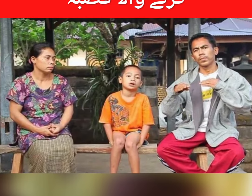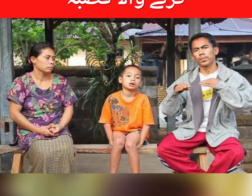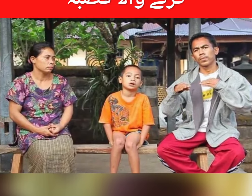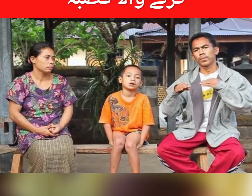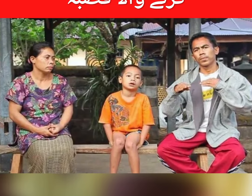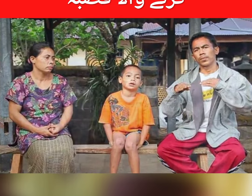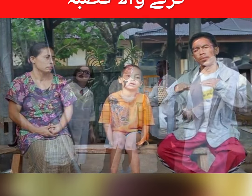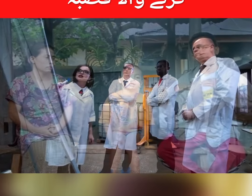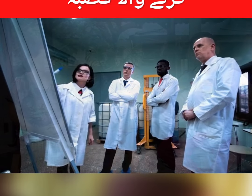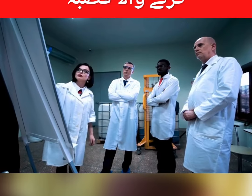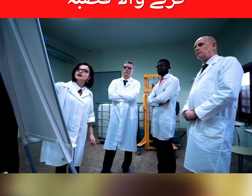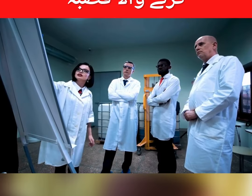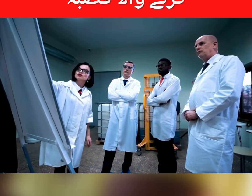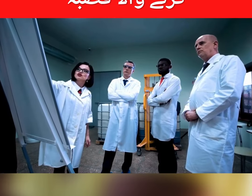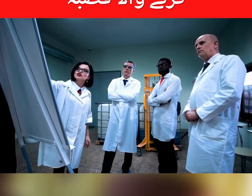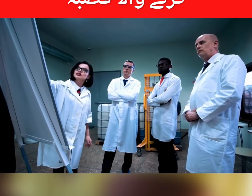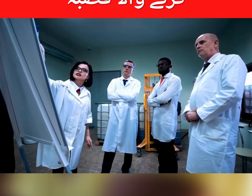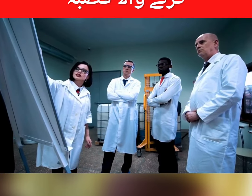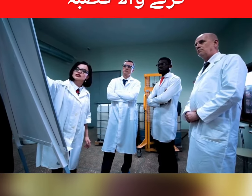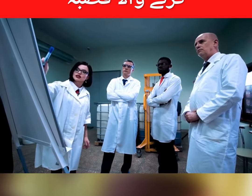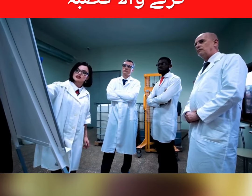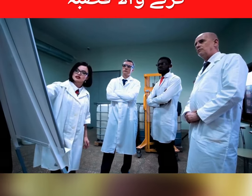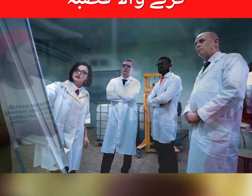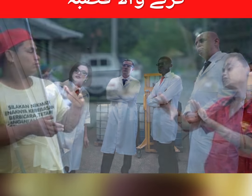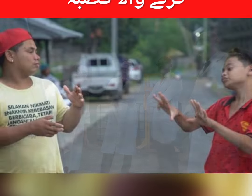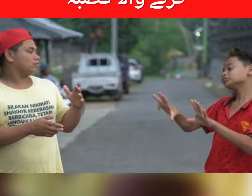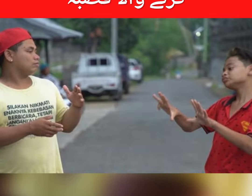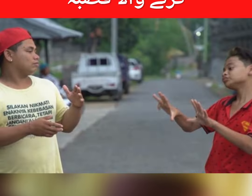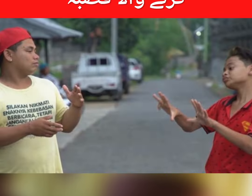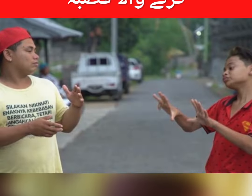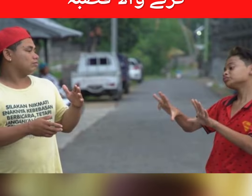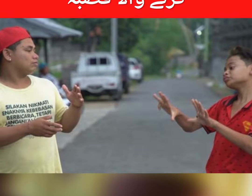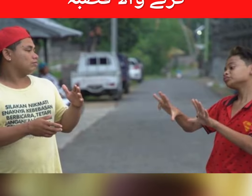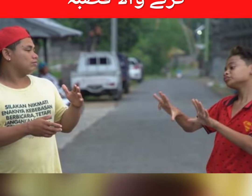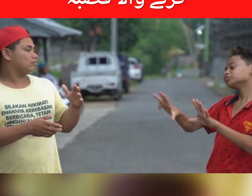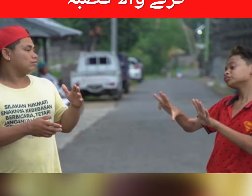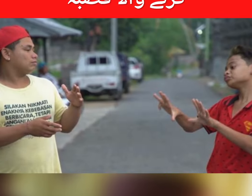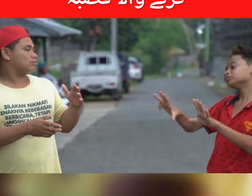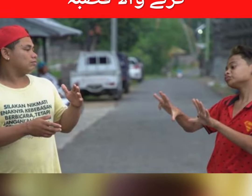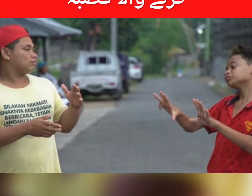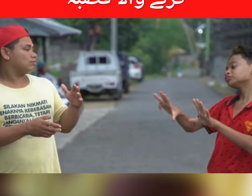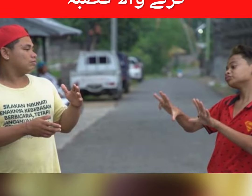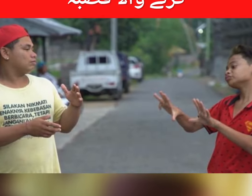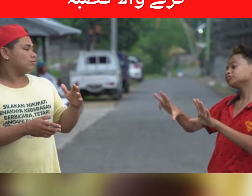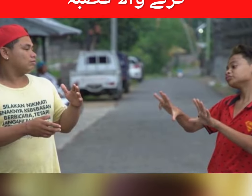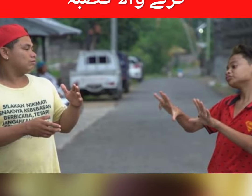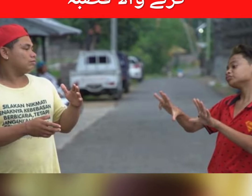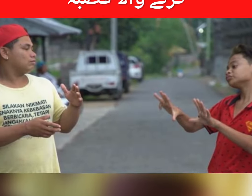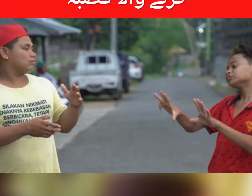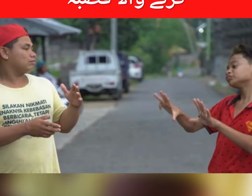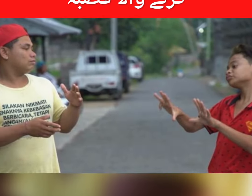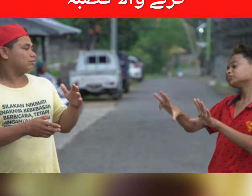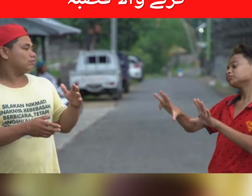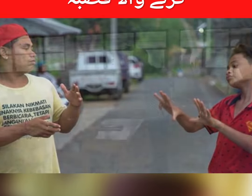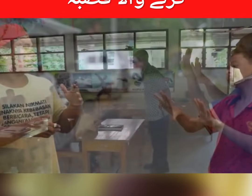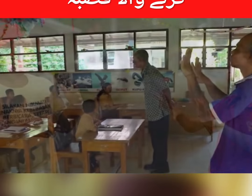लेकिन साइंसदान ये कहते हैं कि समाज से महरूमी का ये आर्जा एक मौरूसी जीनियाती खराबी की वजह से है जो एक नस्ल से दूसरी नस्ल को मुंतकिल होती